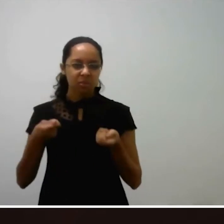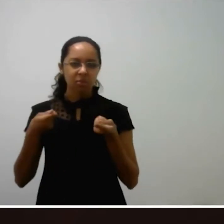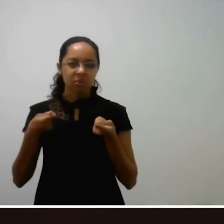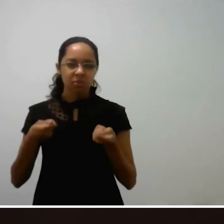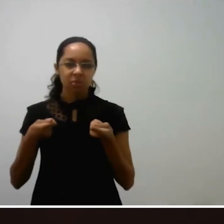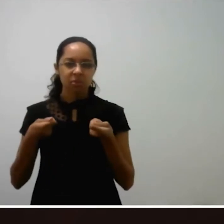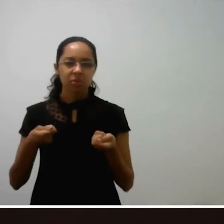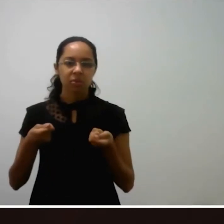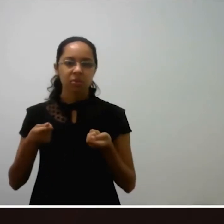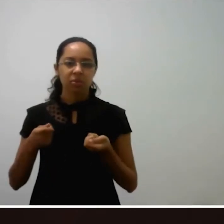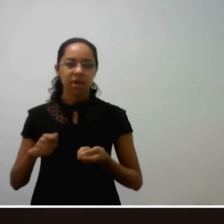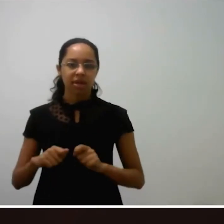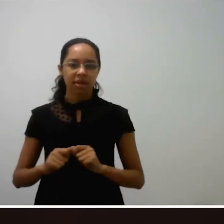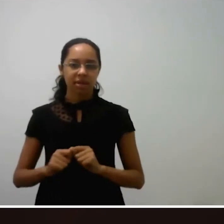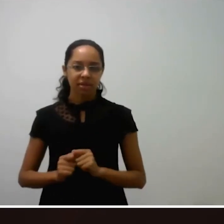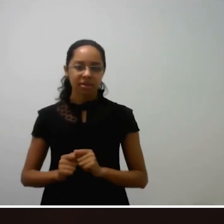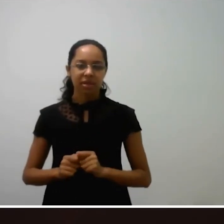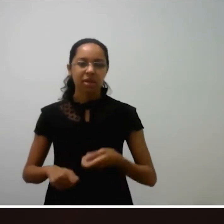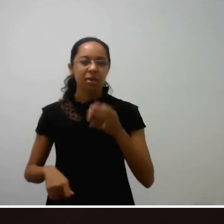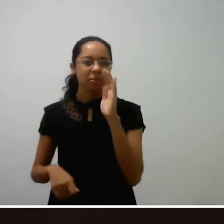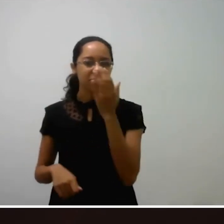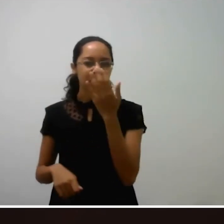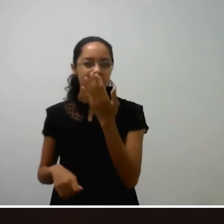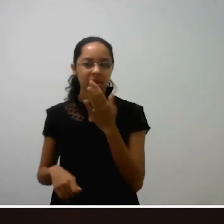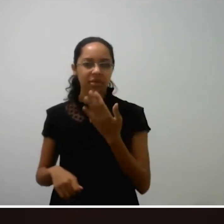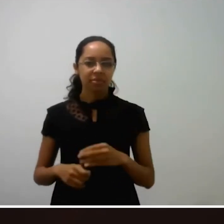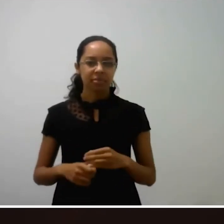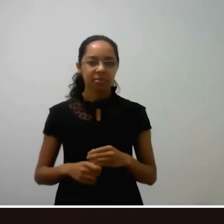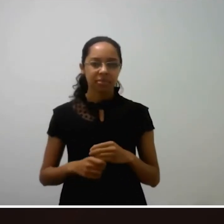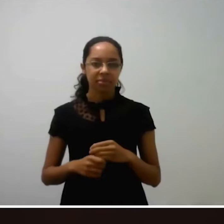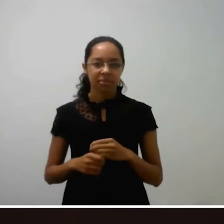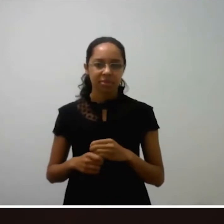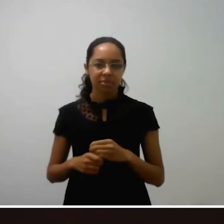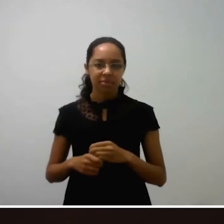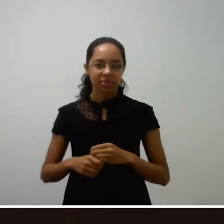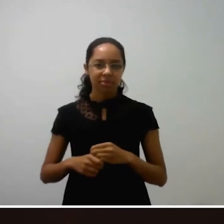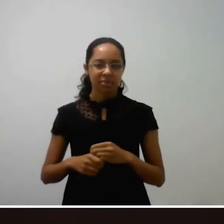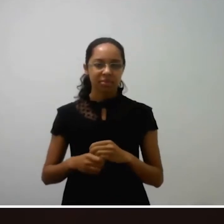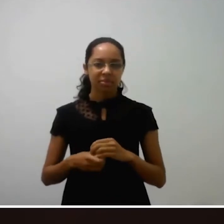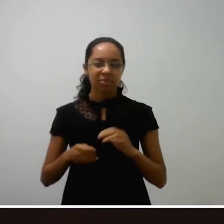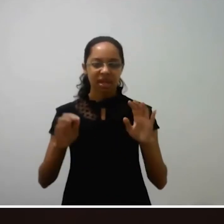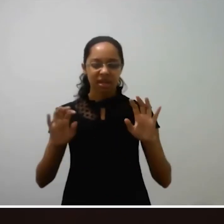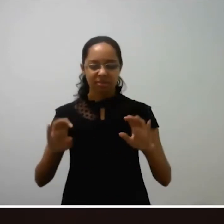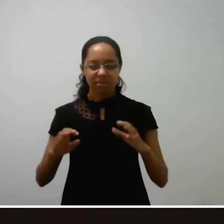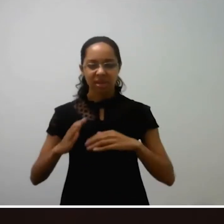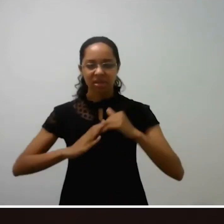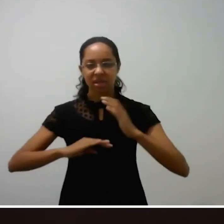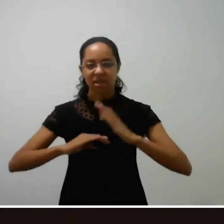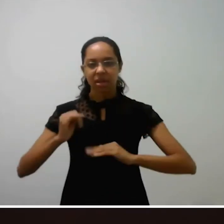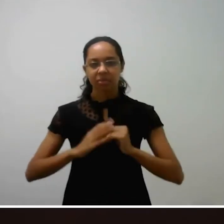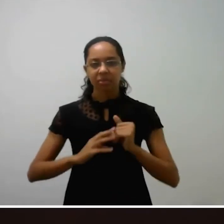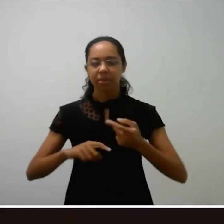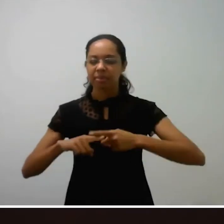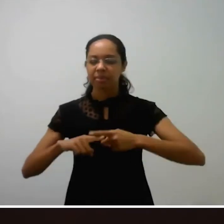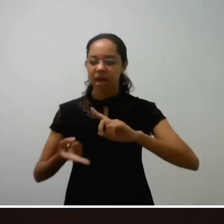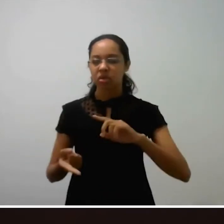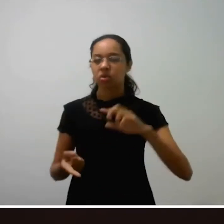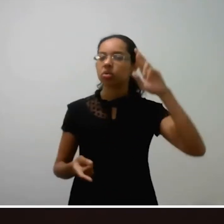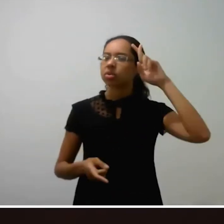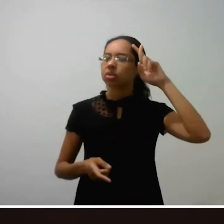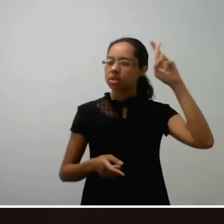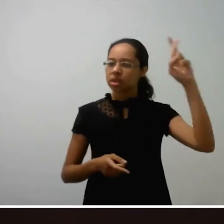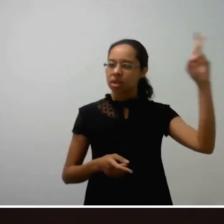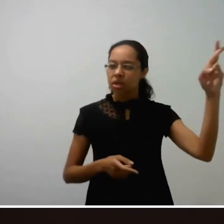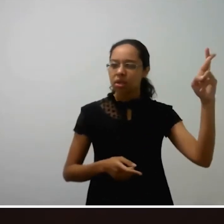nunca permitiu que a totalidade da igreja se corrompesse. Deus sempre